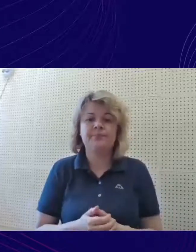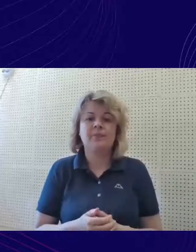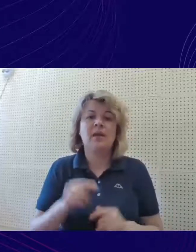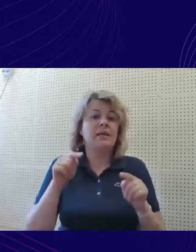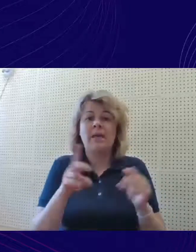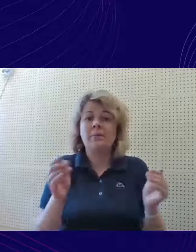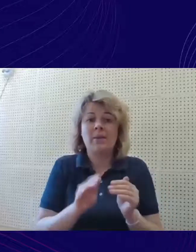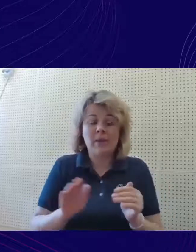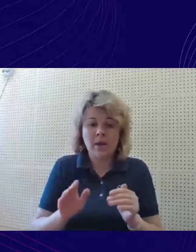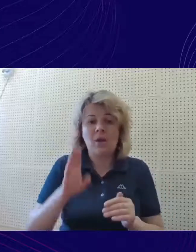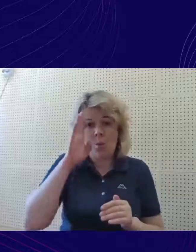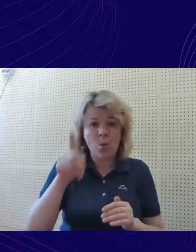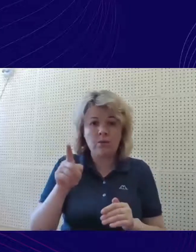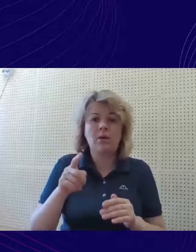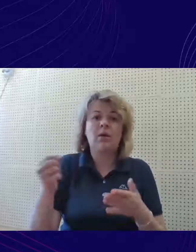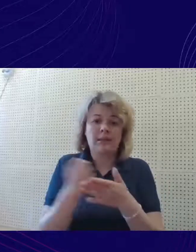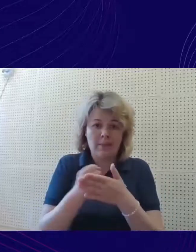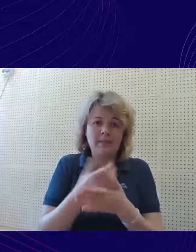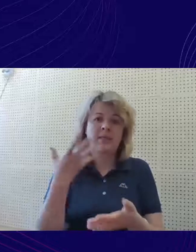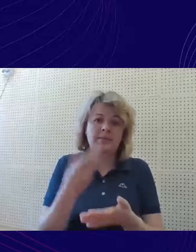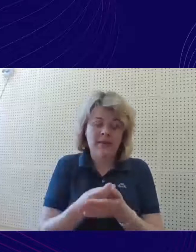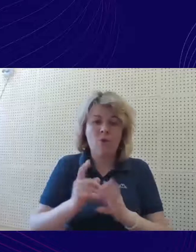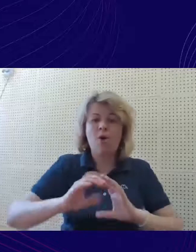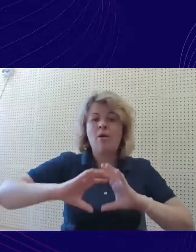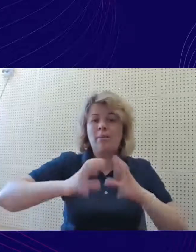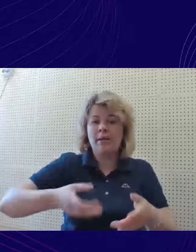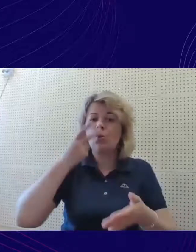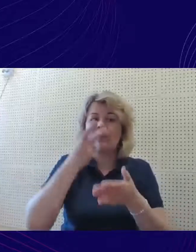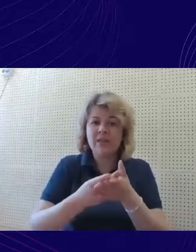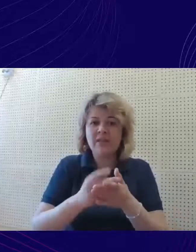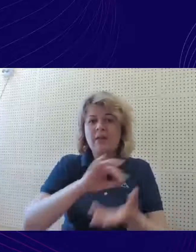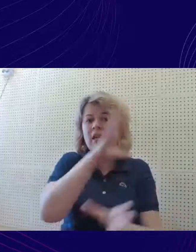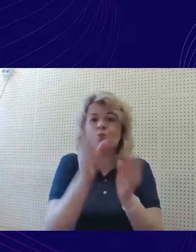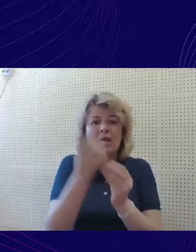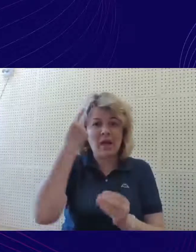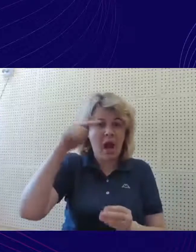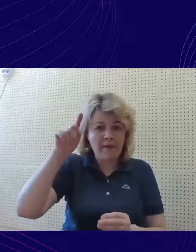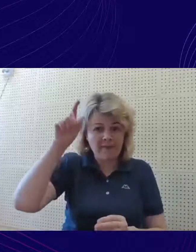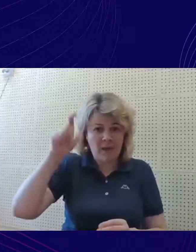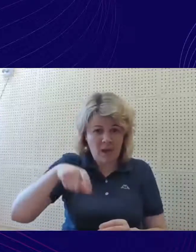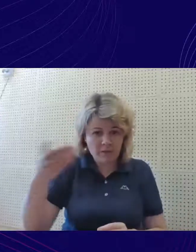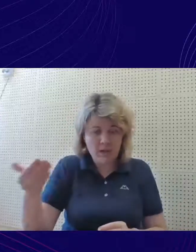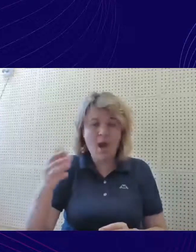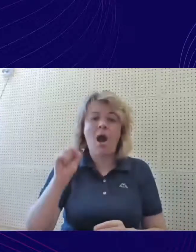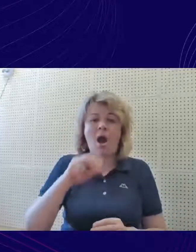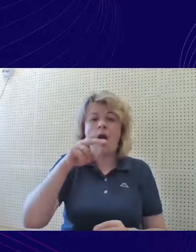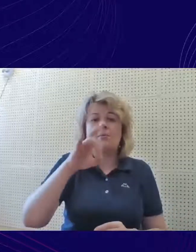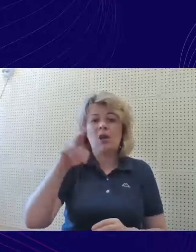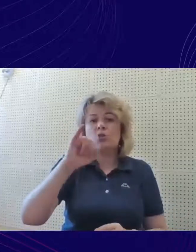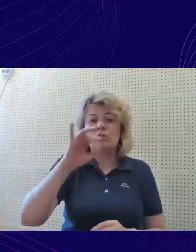он добился своего, мир увидел авторский результат, а продюсер потерял репутацию. Но и